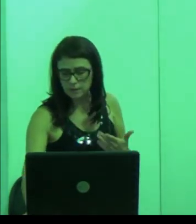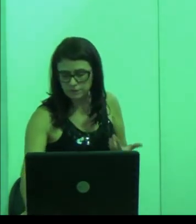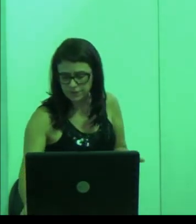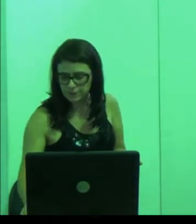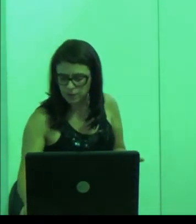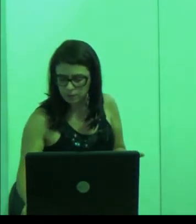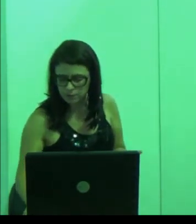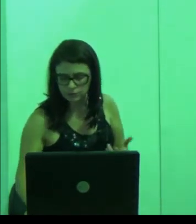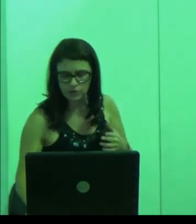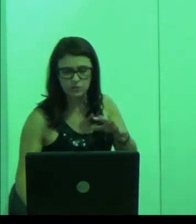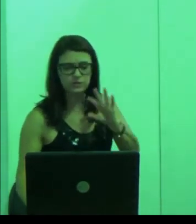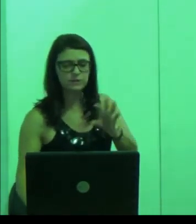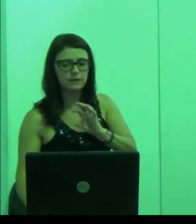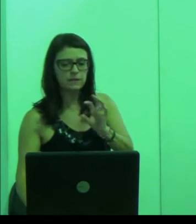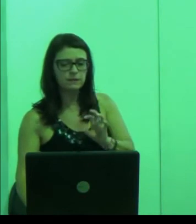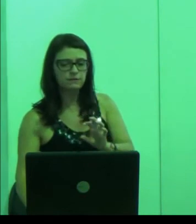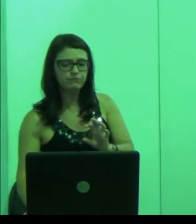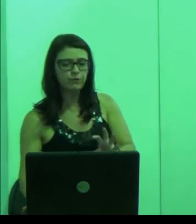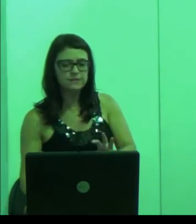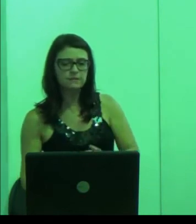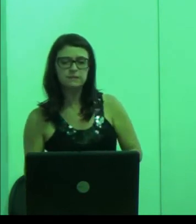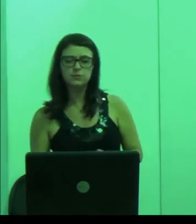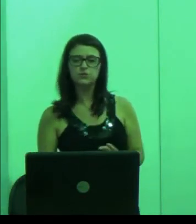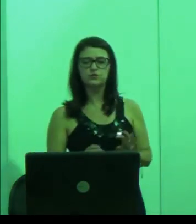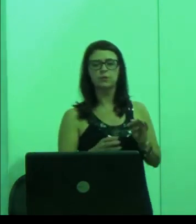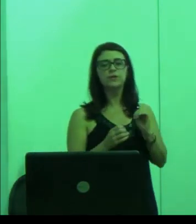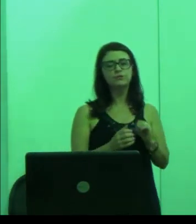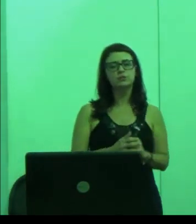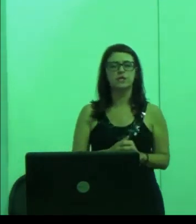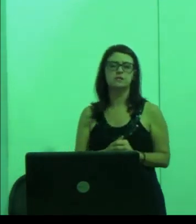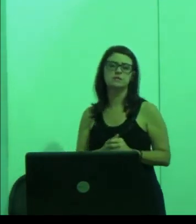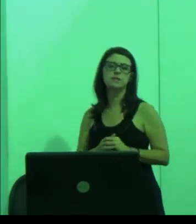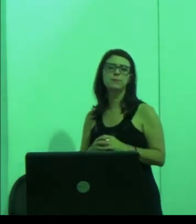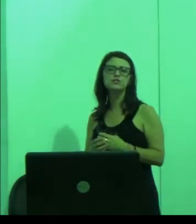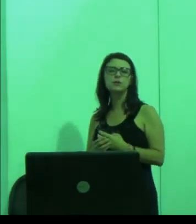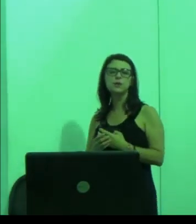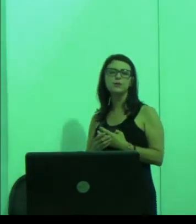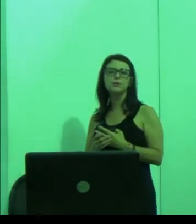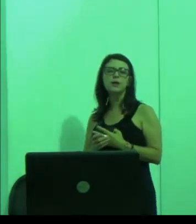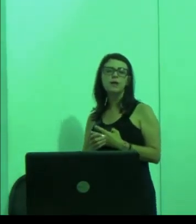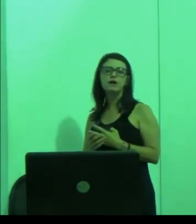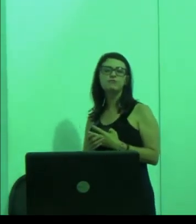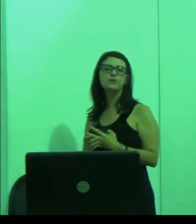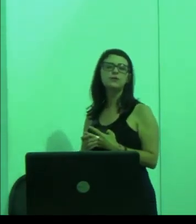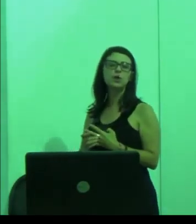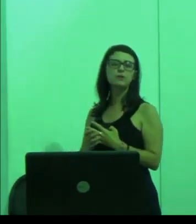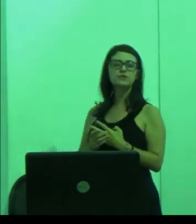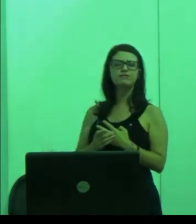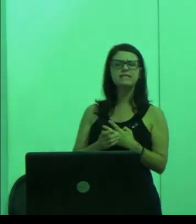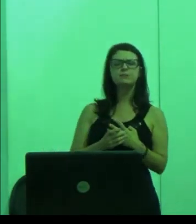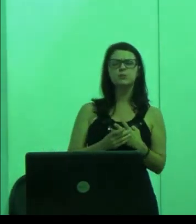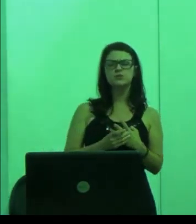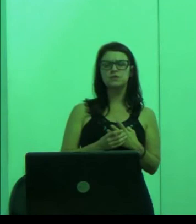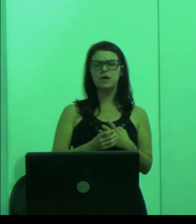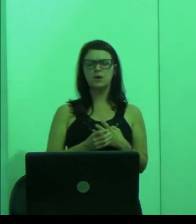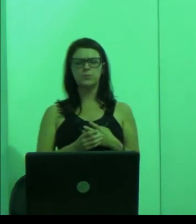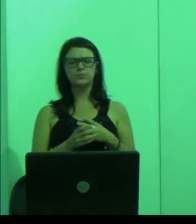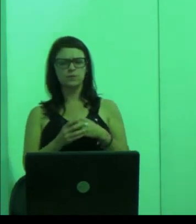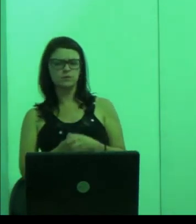Enfim, então eu vou achando que foi sendo essa construção. Livro 3, na página 8. A vírgula no começo da frase proposital?